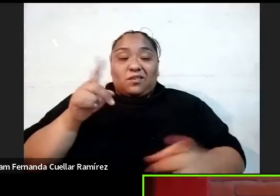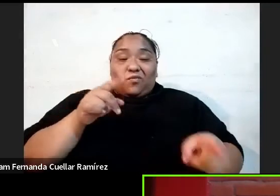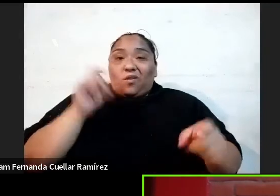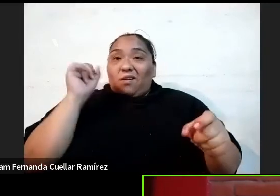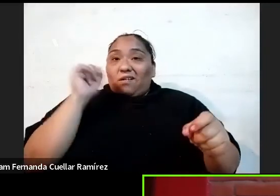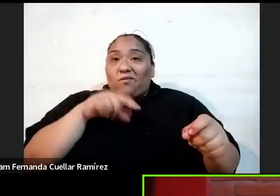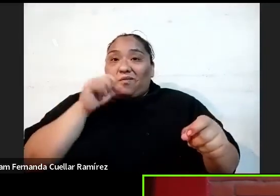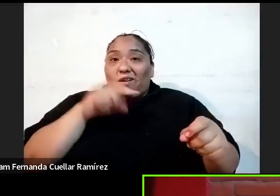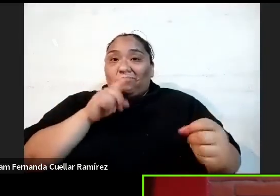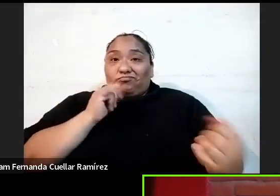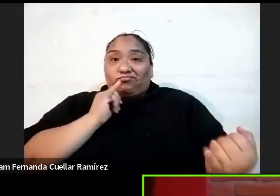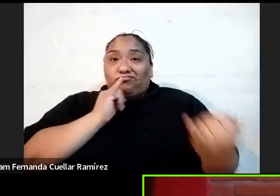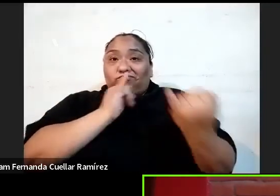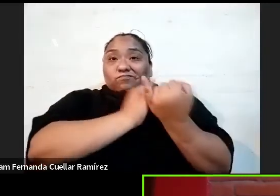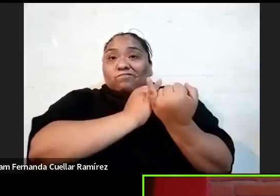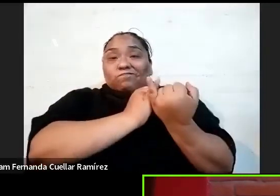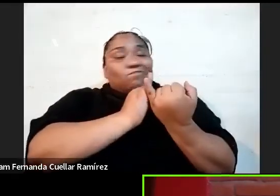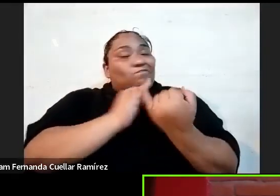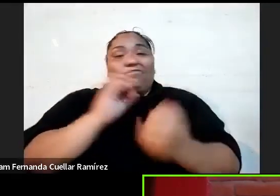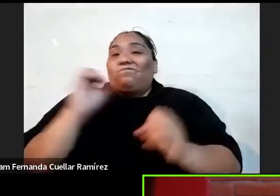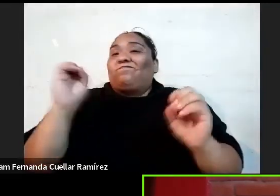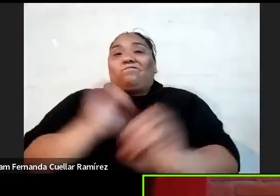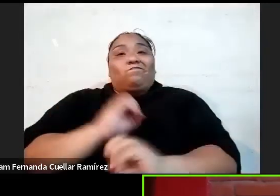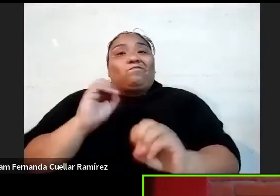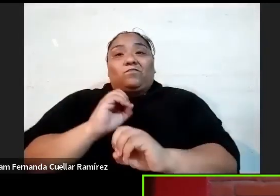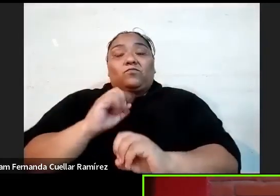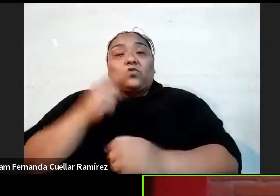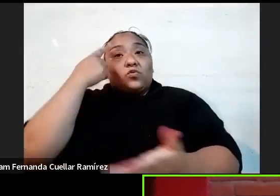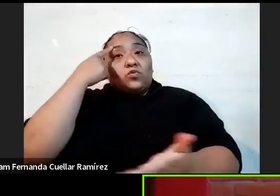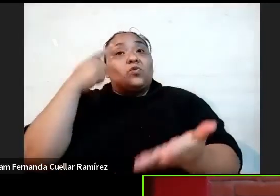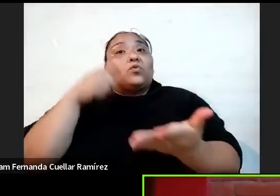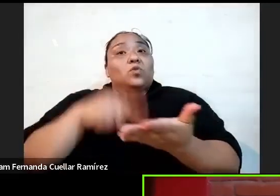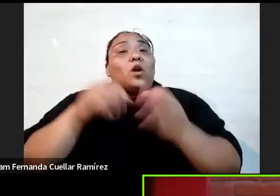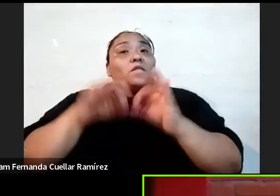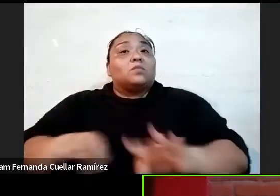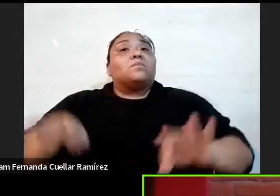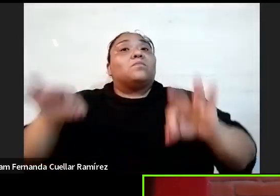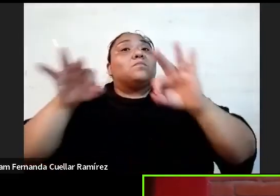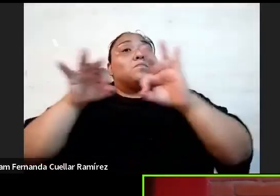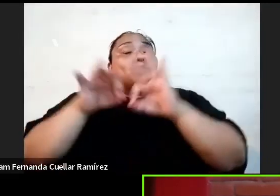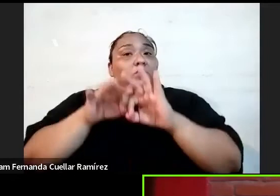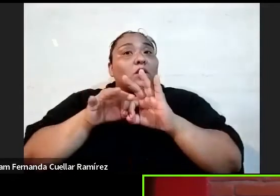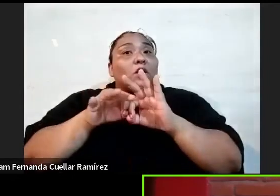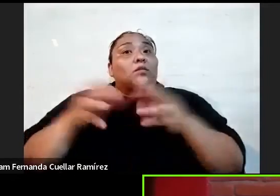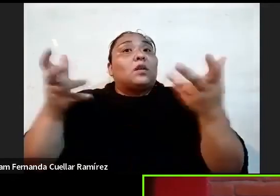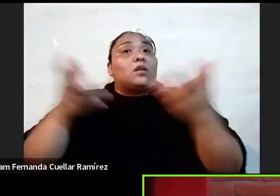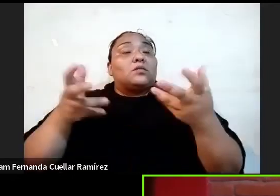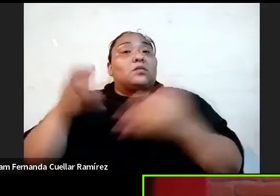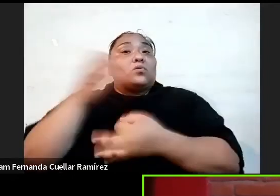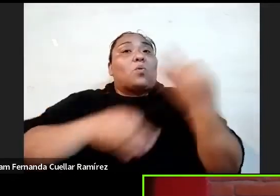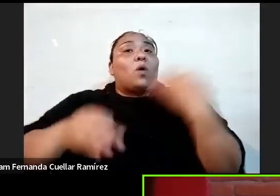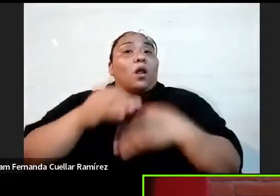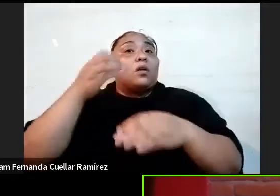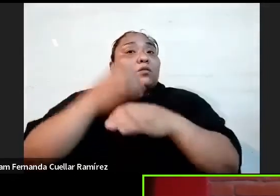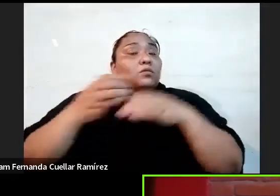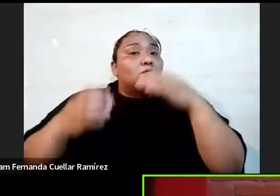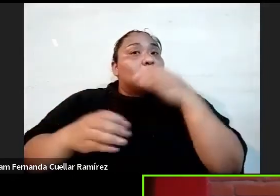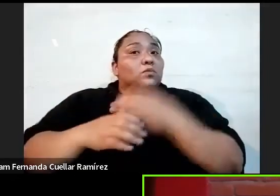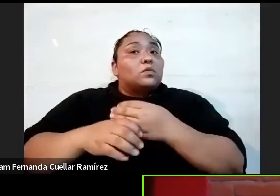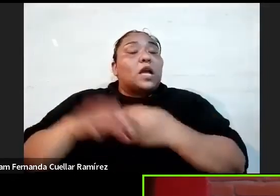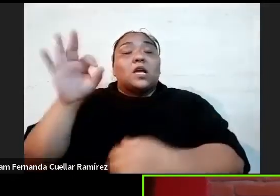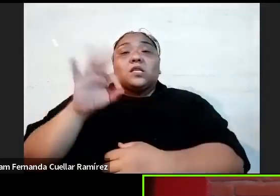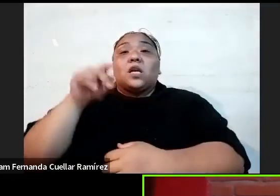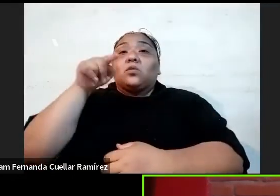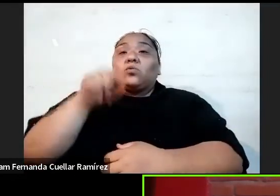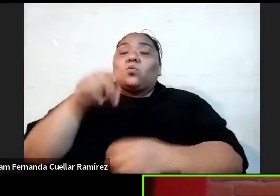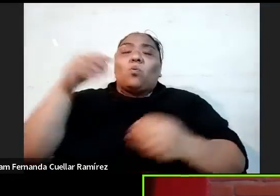creo que es importante atreverse a hacer las cosas y después tal vez no serás toda la vida eso que estás